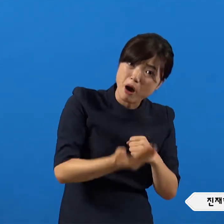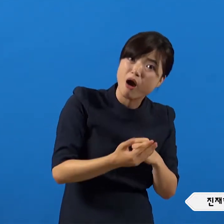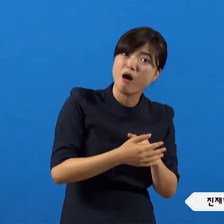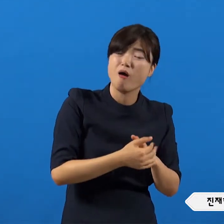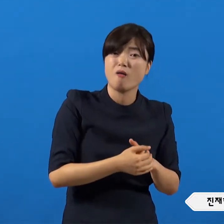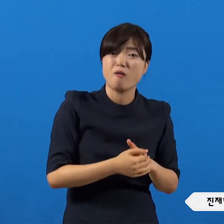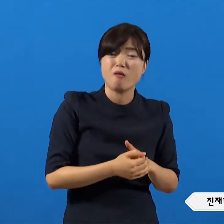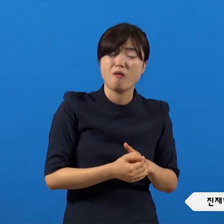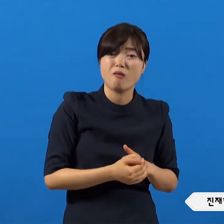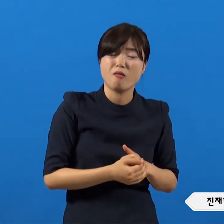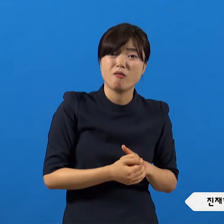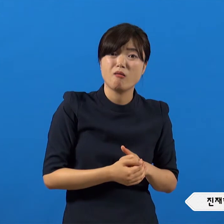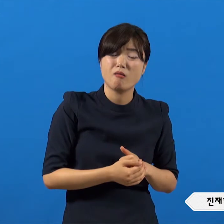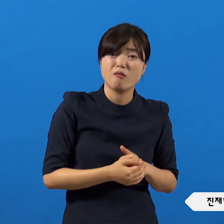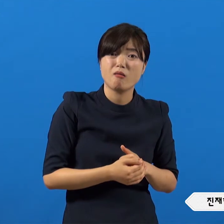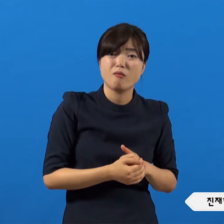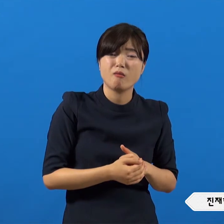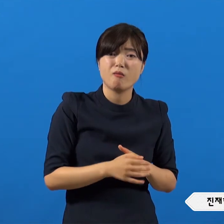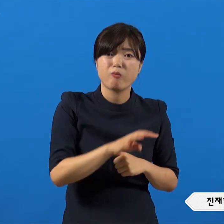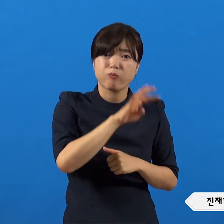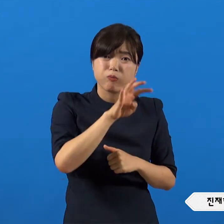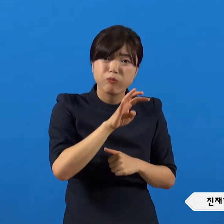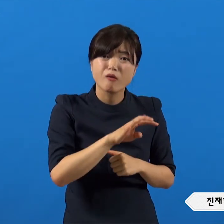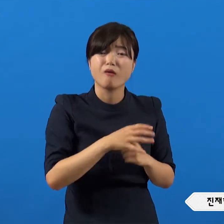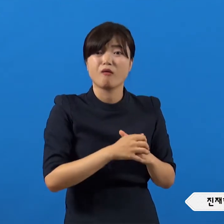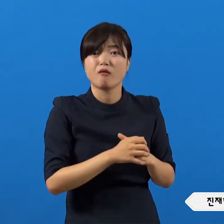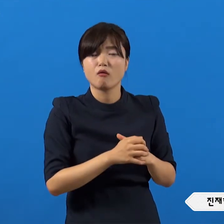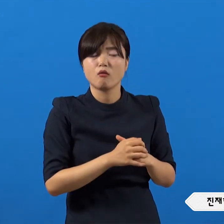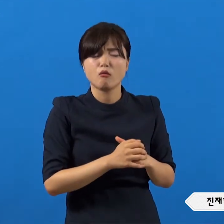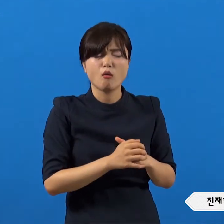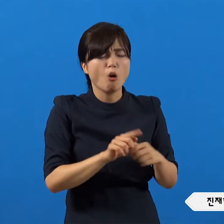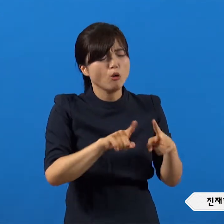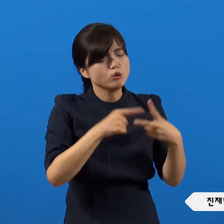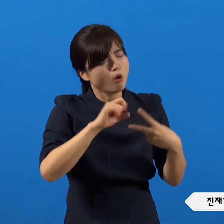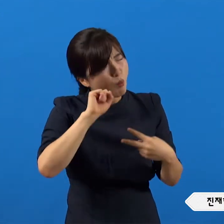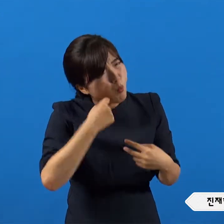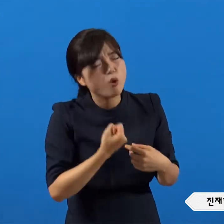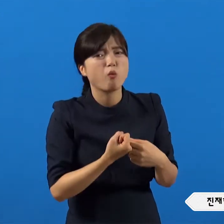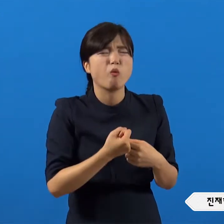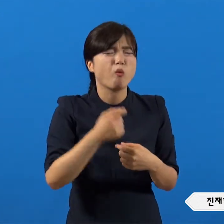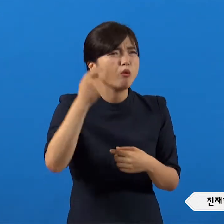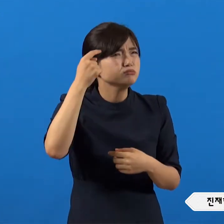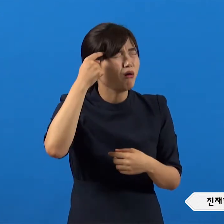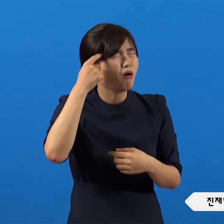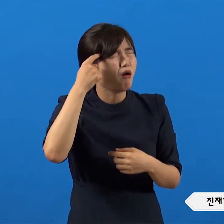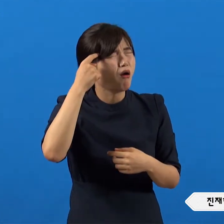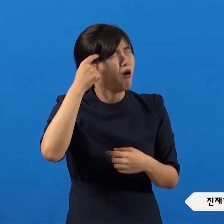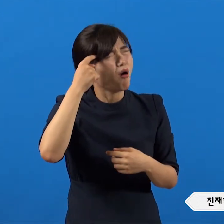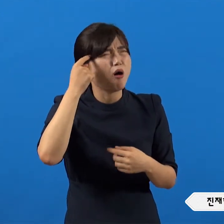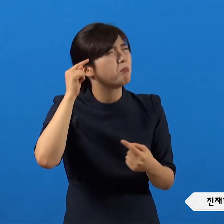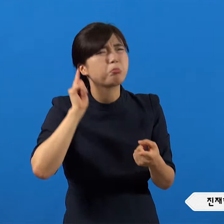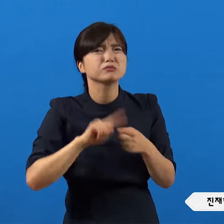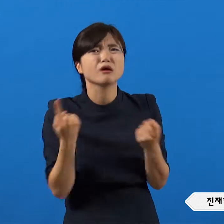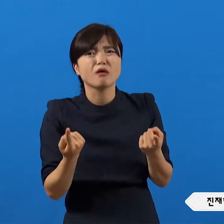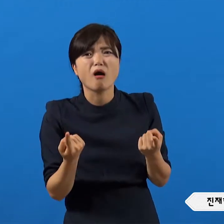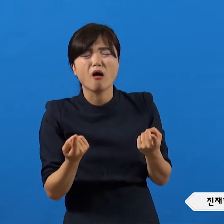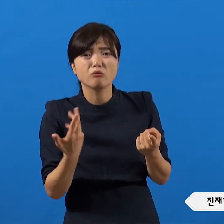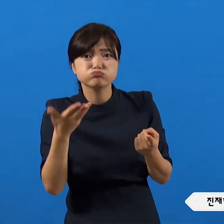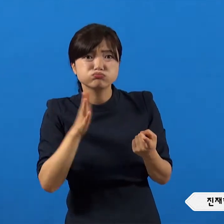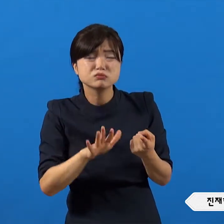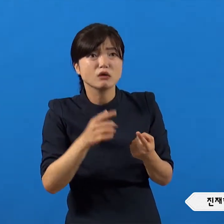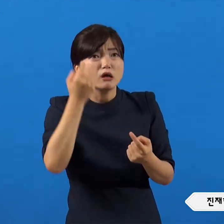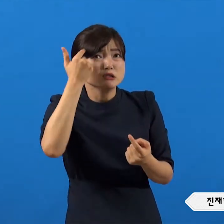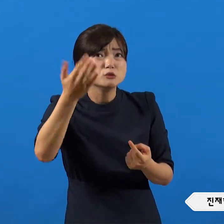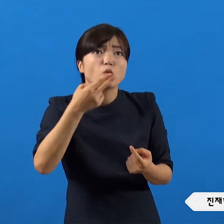순종할 수 있었는가? 저들이 이해되지 않고 상식 밖의 일을 하면서도